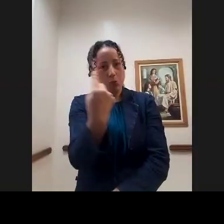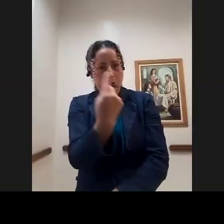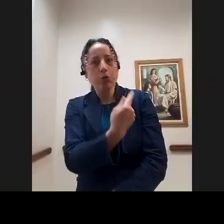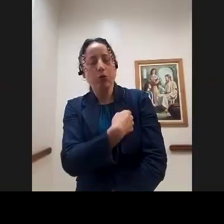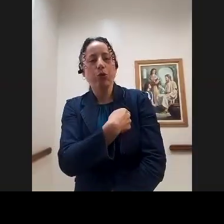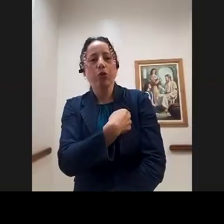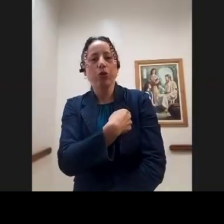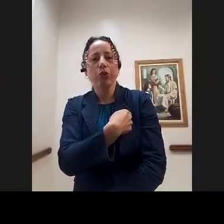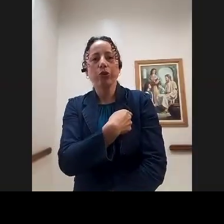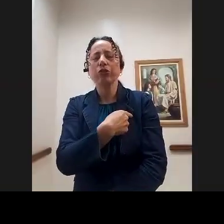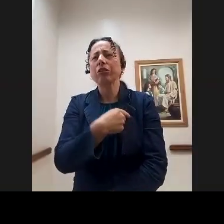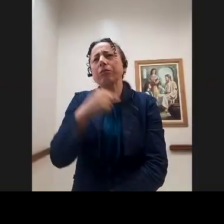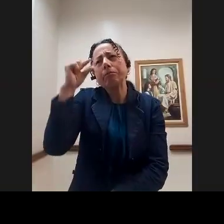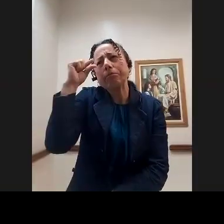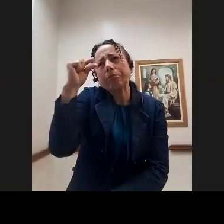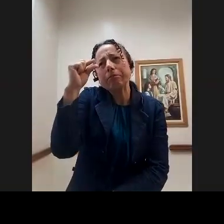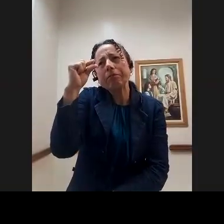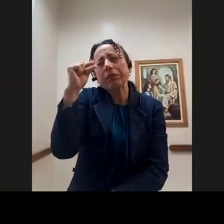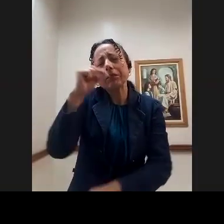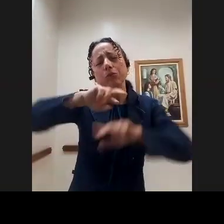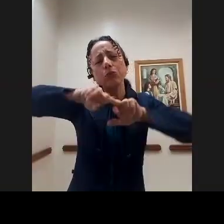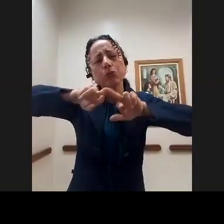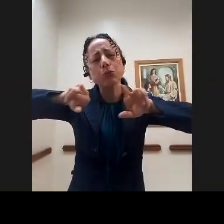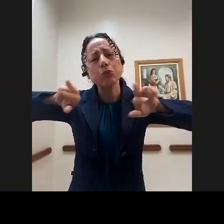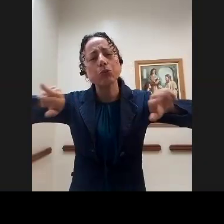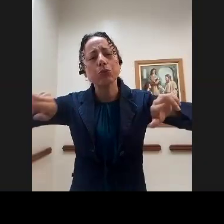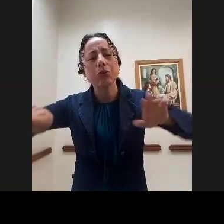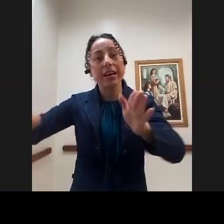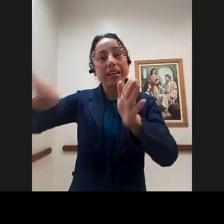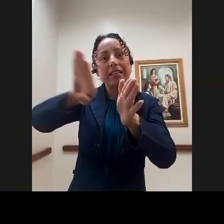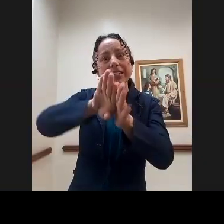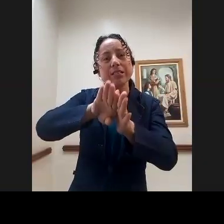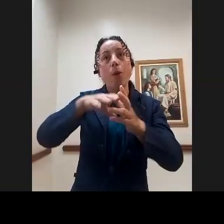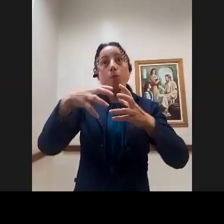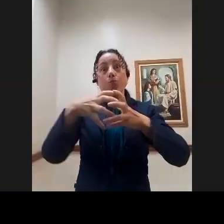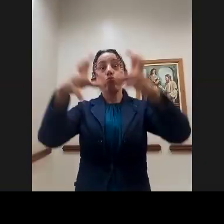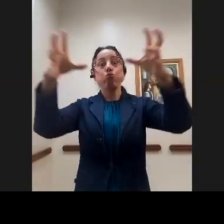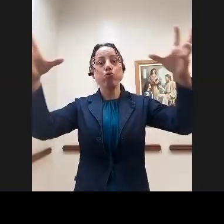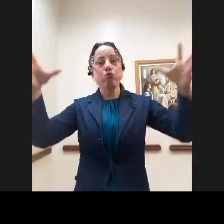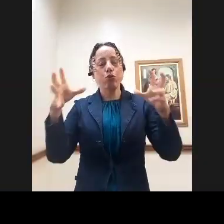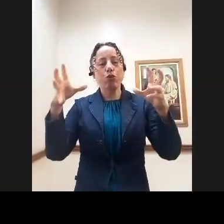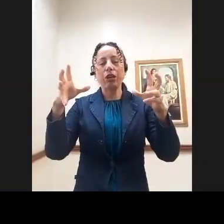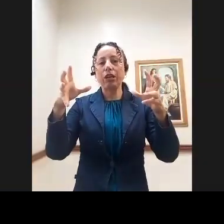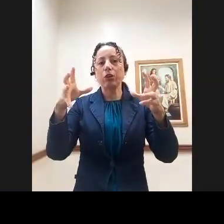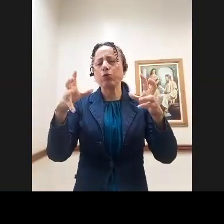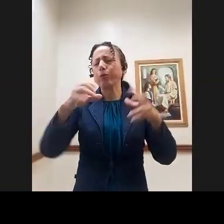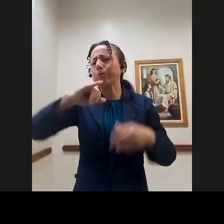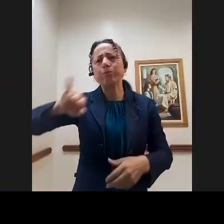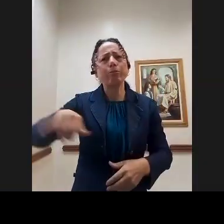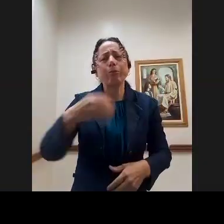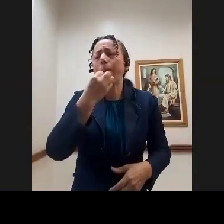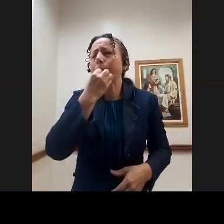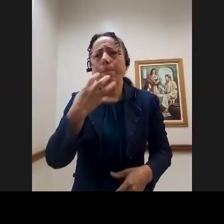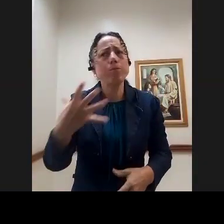das pequenas coisas provém as grandes. E isso é o privilégio de nós aprendermos essas coisas dentro desse evangelho